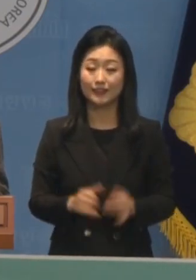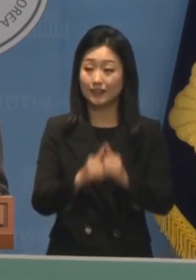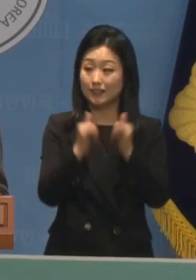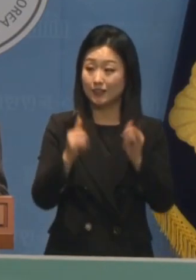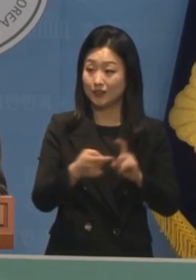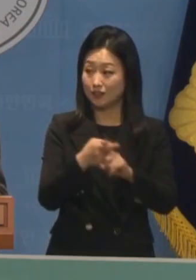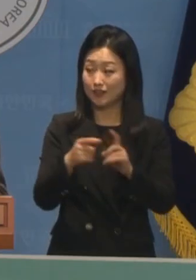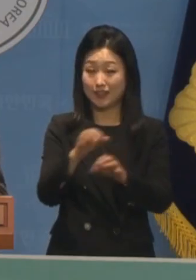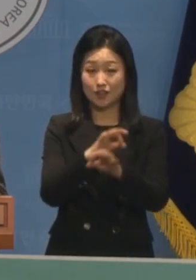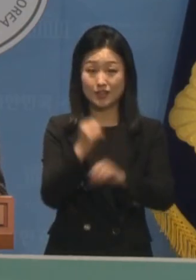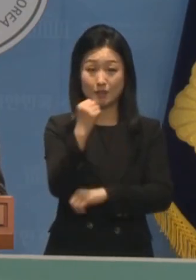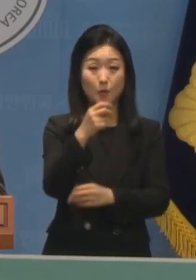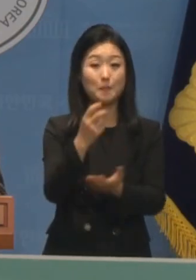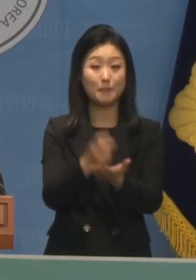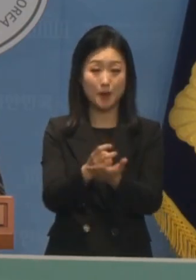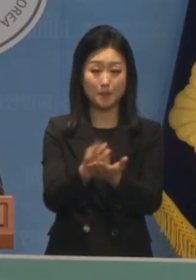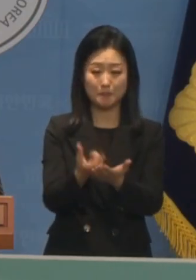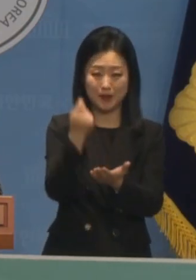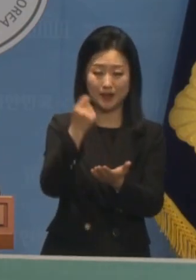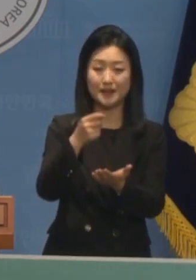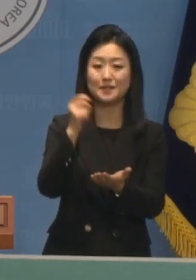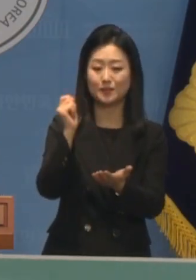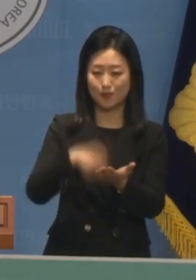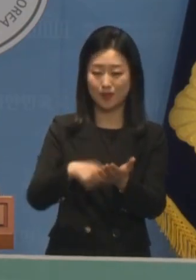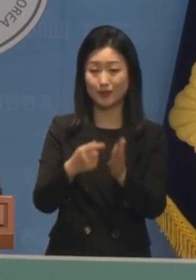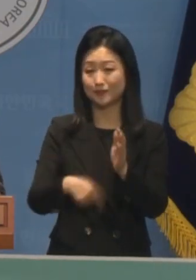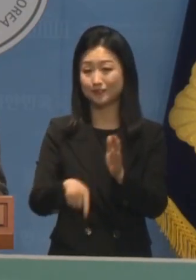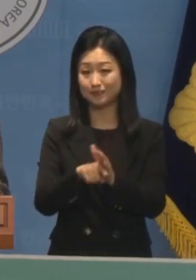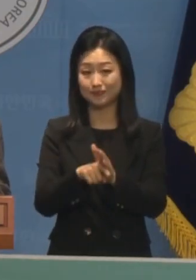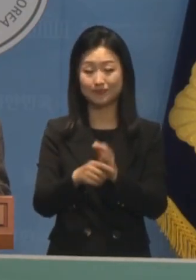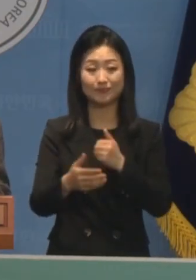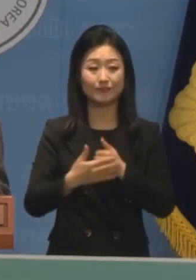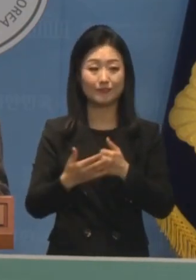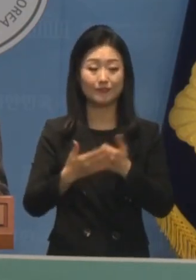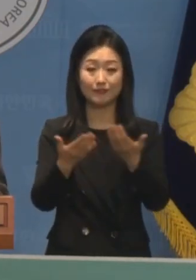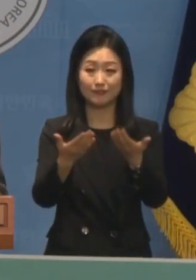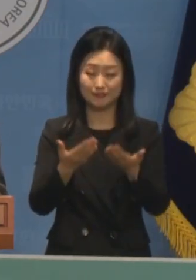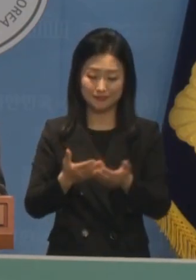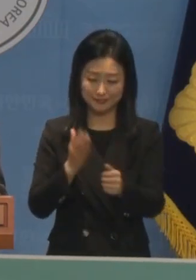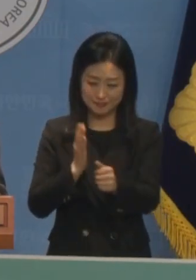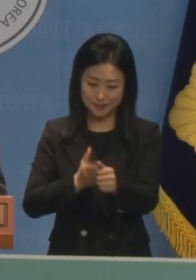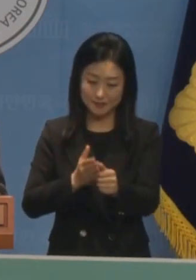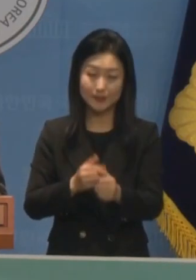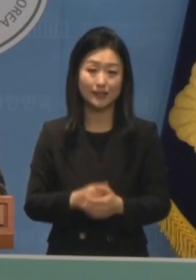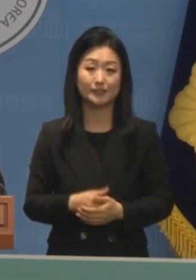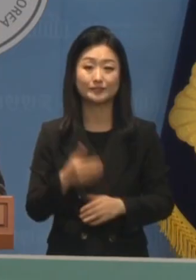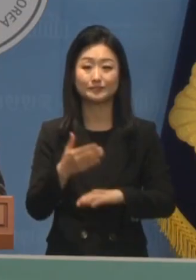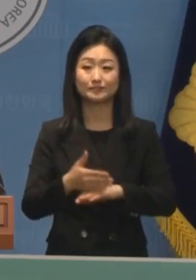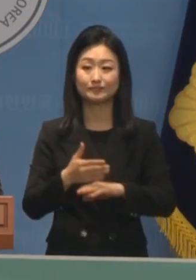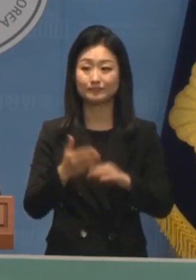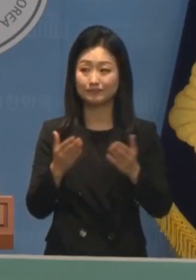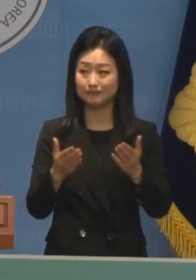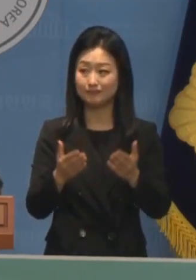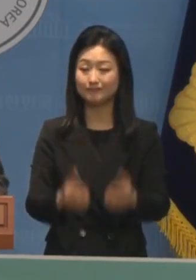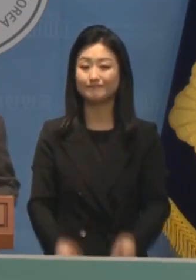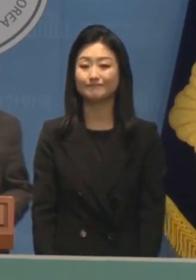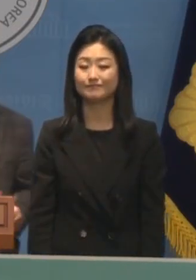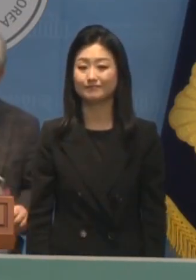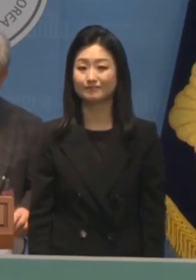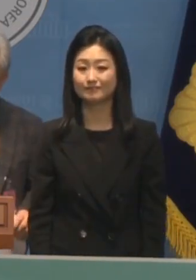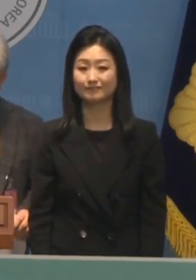사회연대 경제 기본법이 속히 만들어질 수 있도록 함께해 주시기를 바랍니다. 감사합니다.